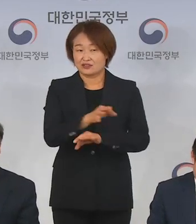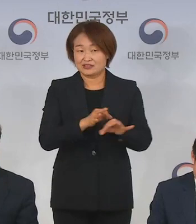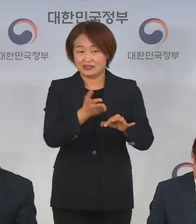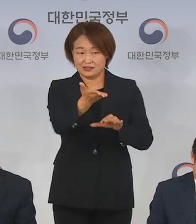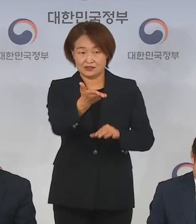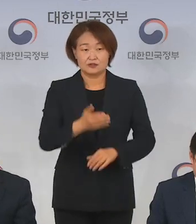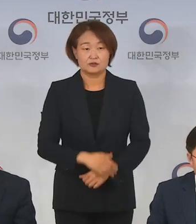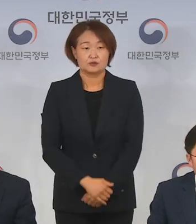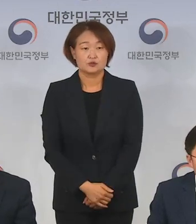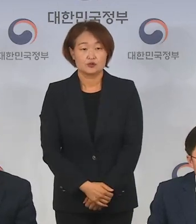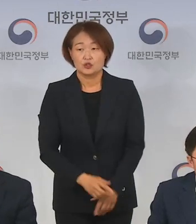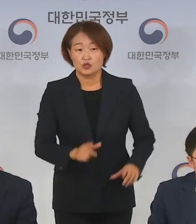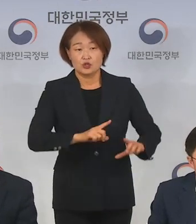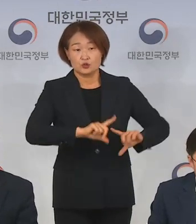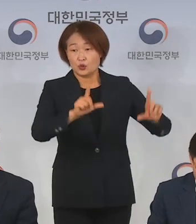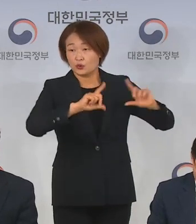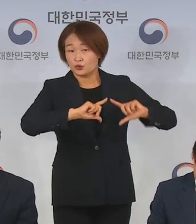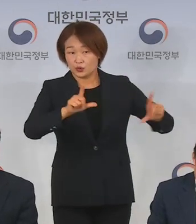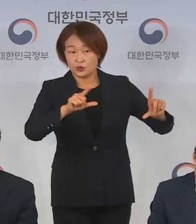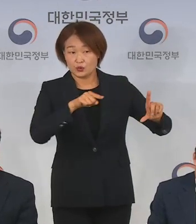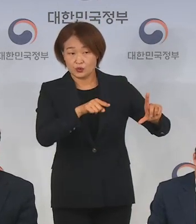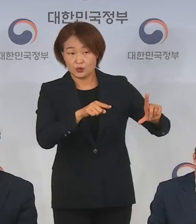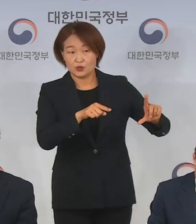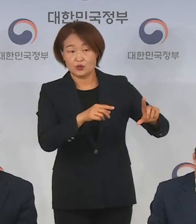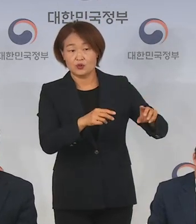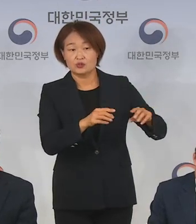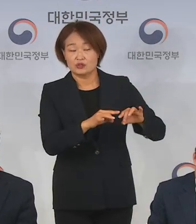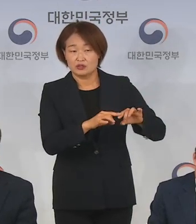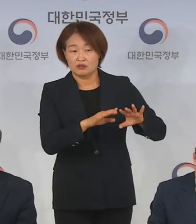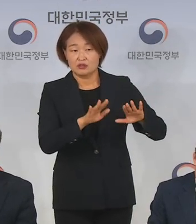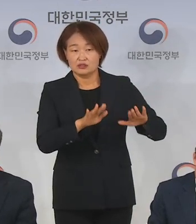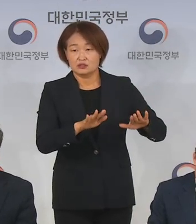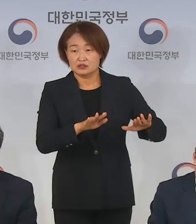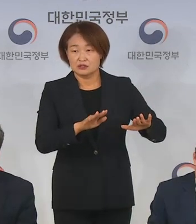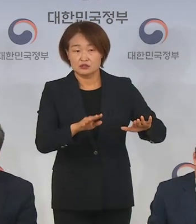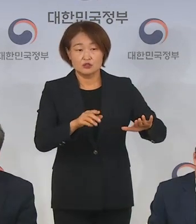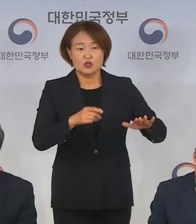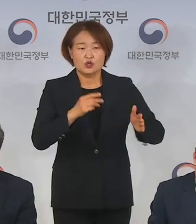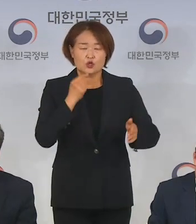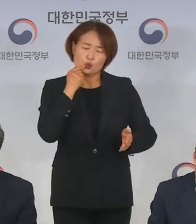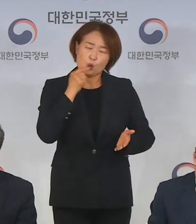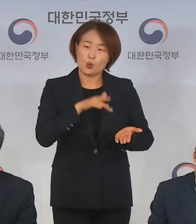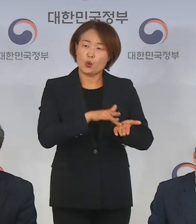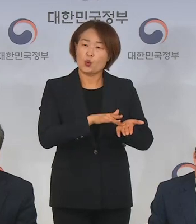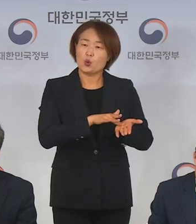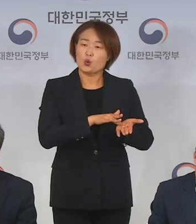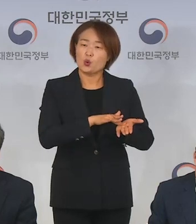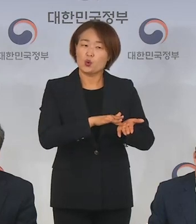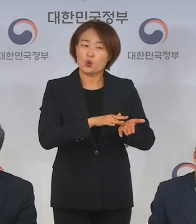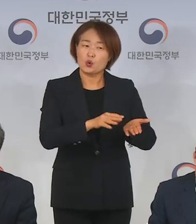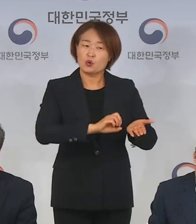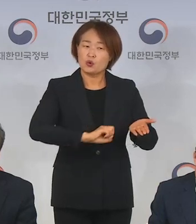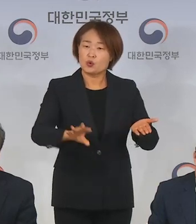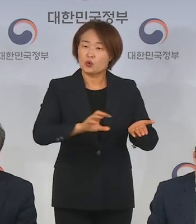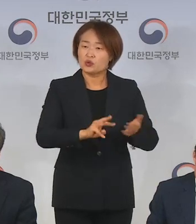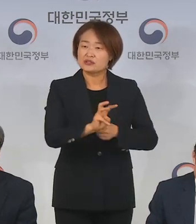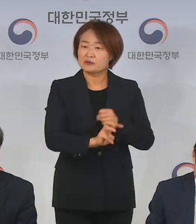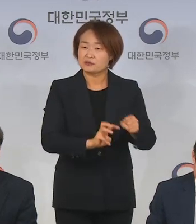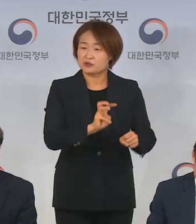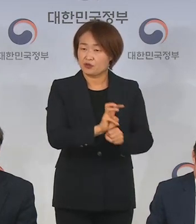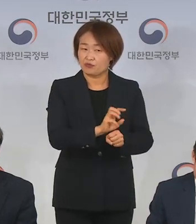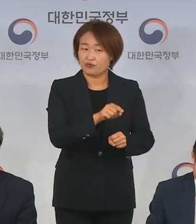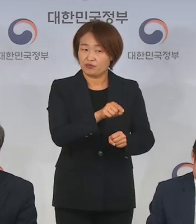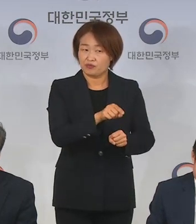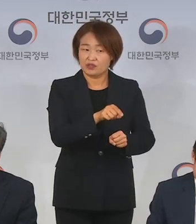부채입니다. 도쿄전력이 방류를 30년 정도 한다고 알려져 있잖아요. 굉장히 긴 시간이고 이 시간